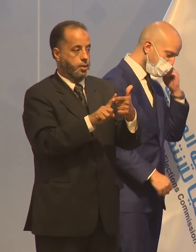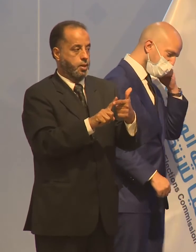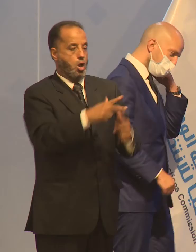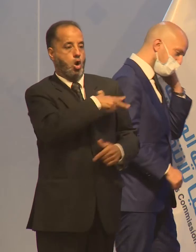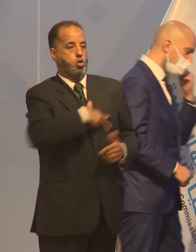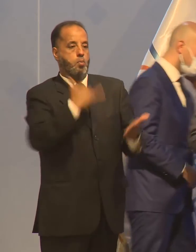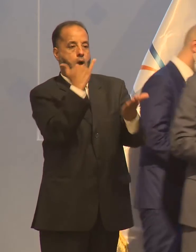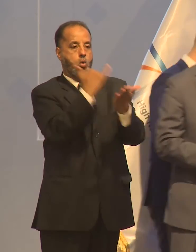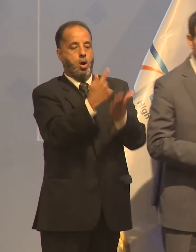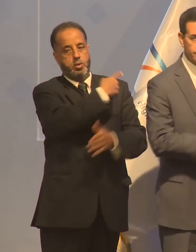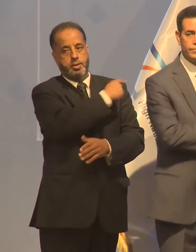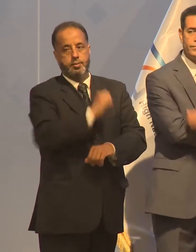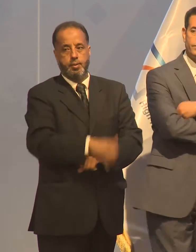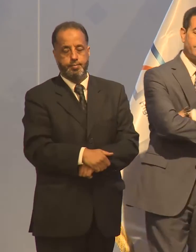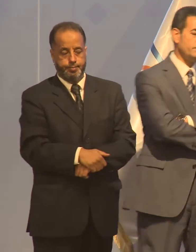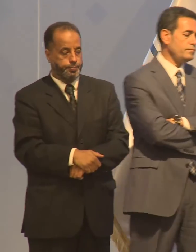الدولة.